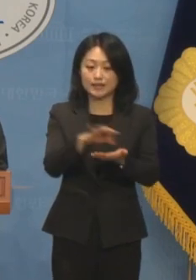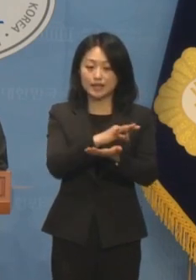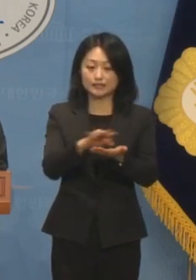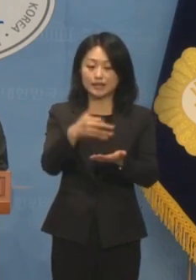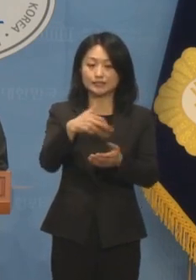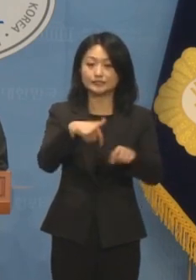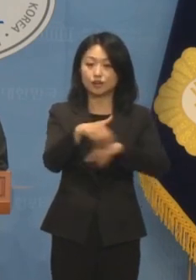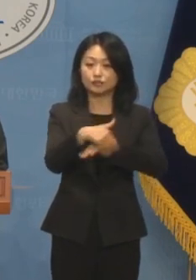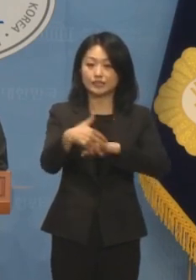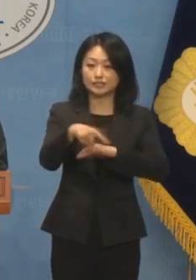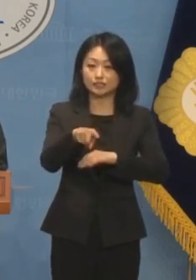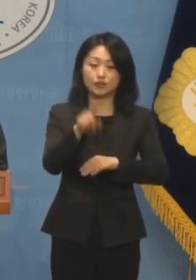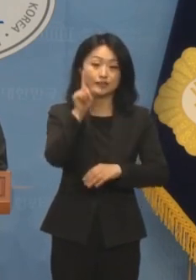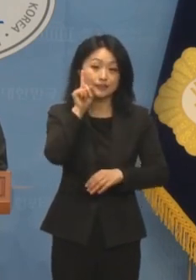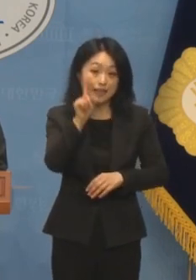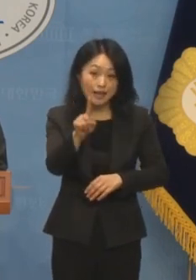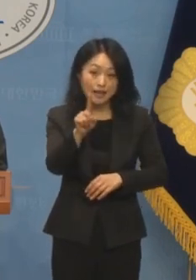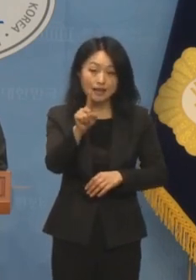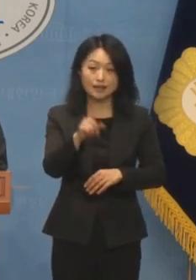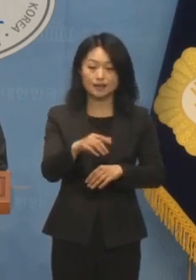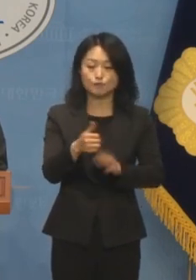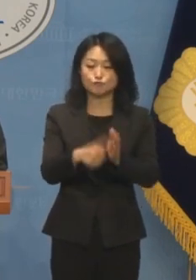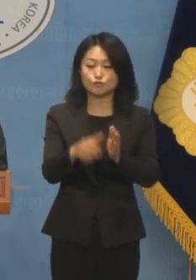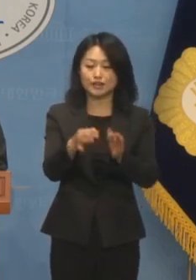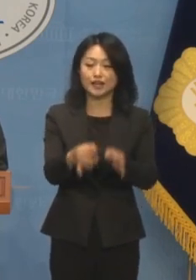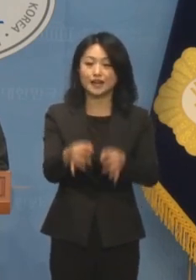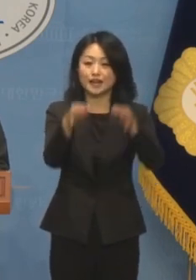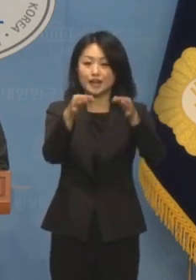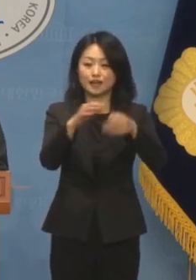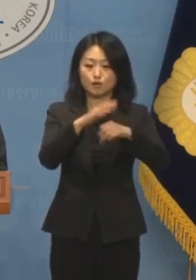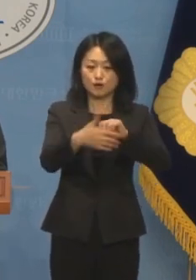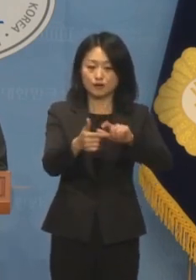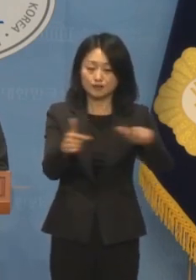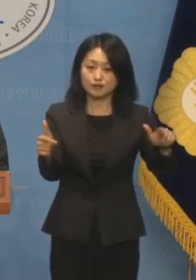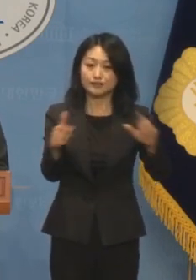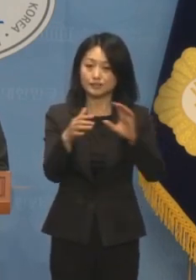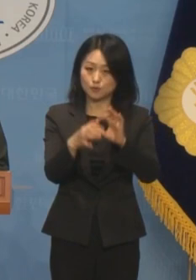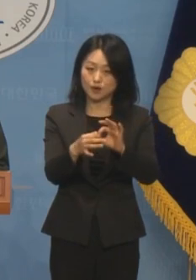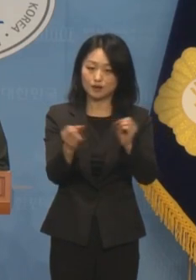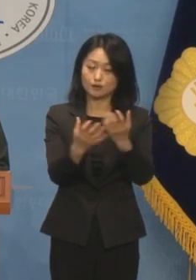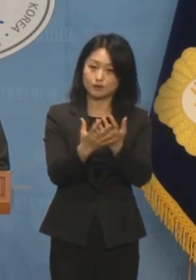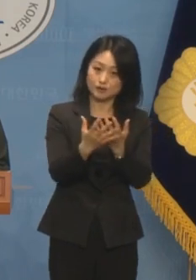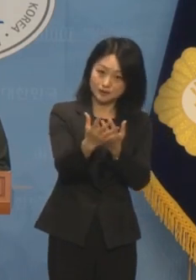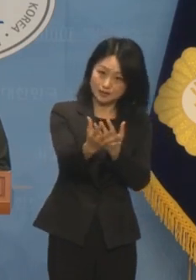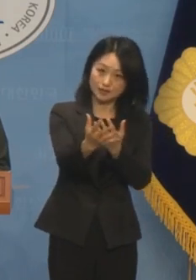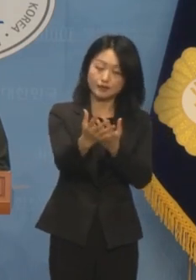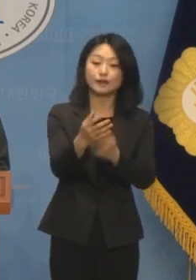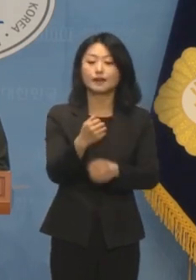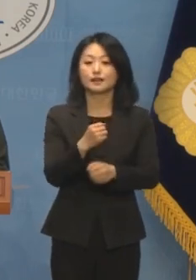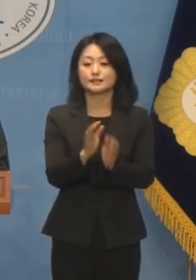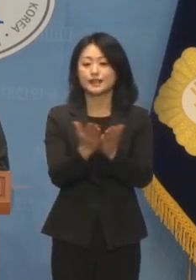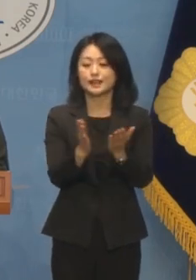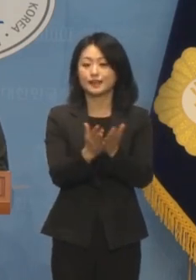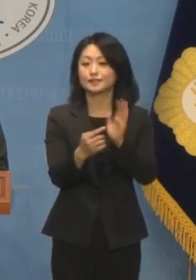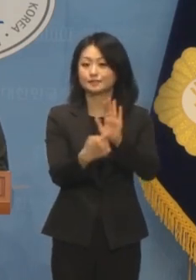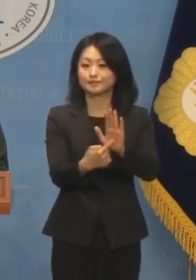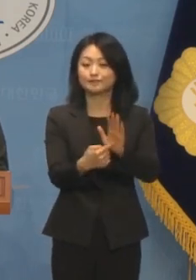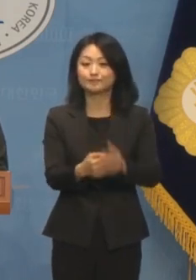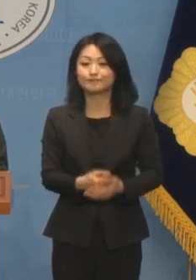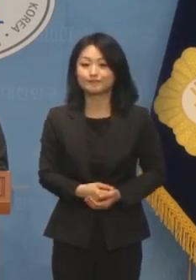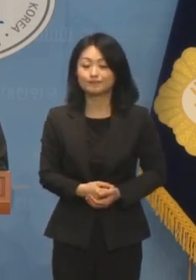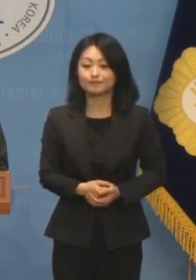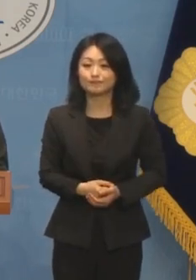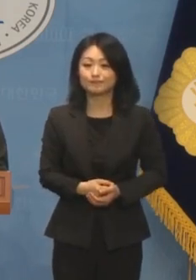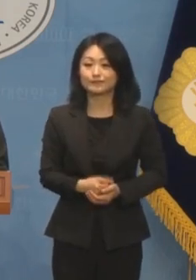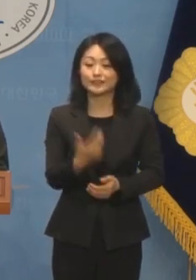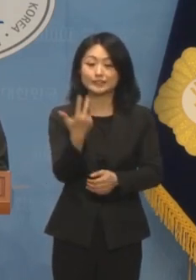예산정책처는 내일 농축수산물 물가 동향 분석을 주제로 나보포커스 제70호를 발간합니다.